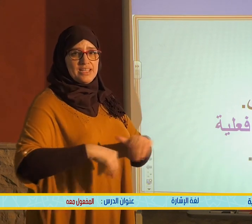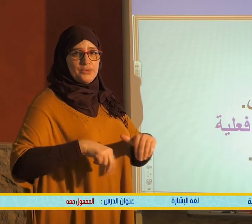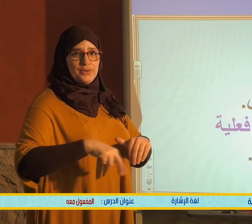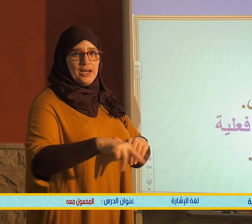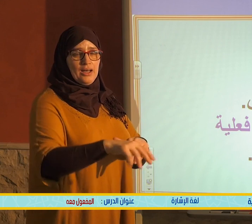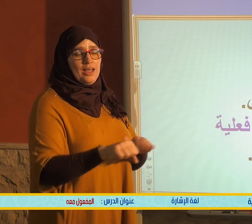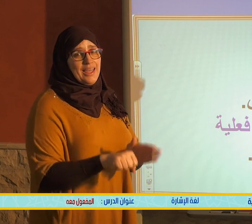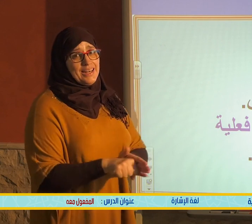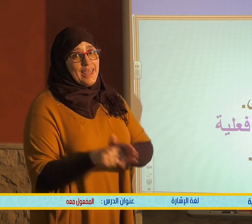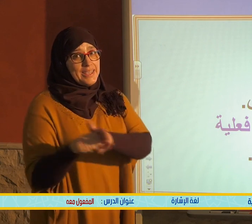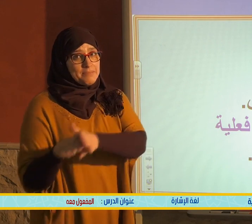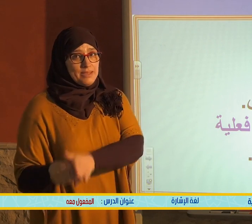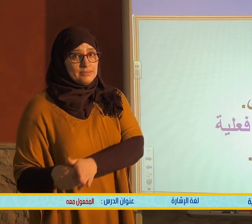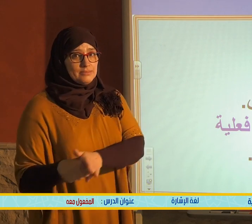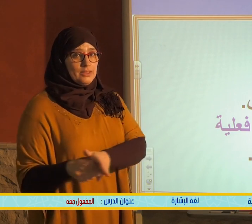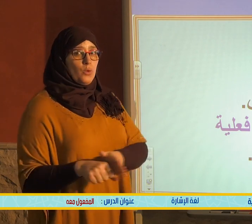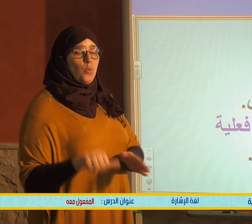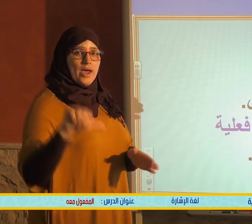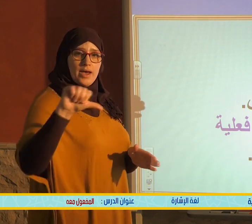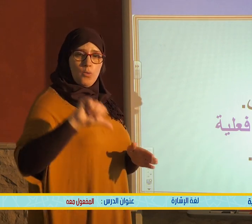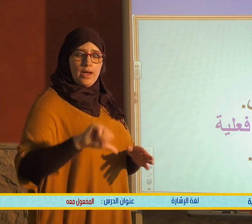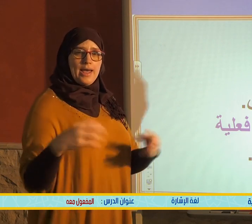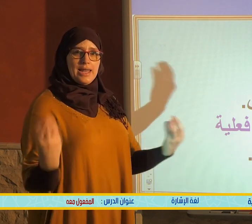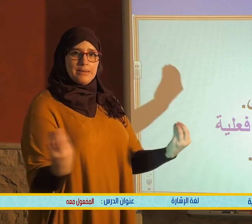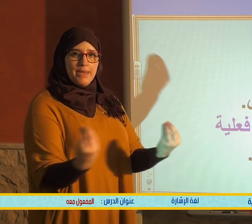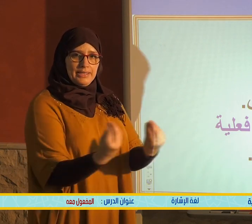والرصيف الأيمن. واو المعية.